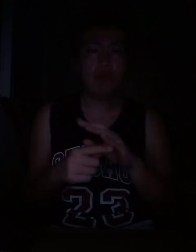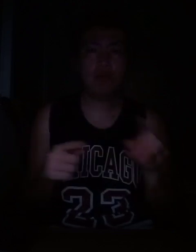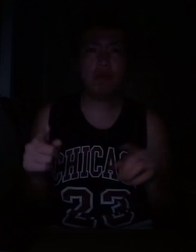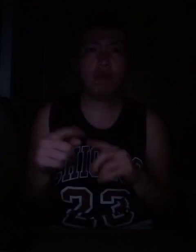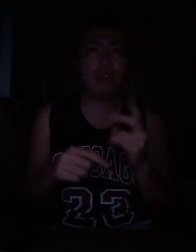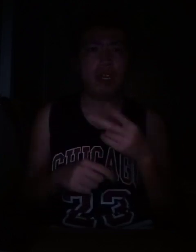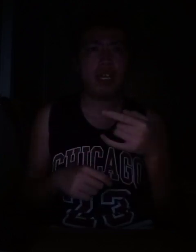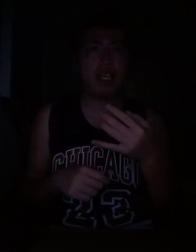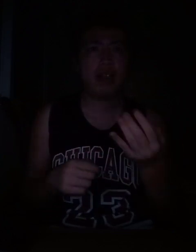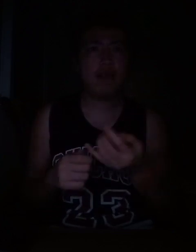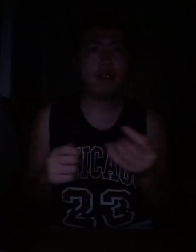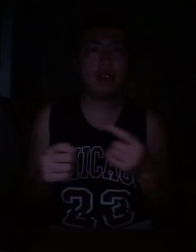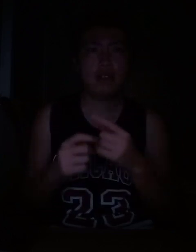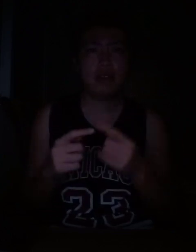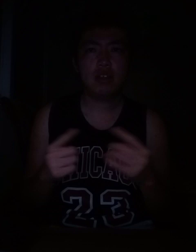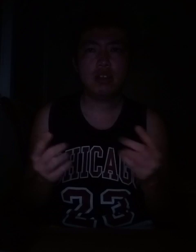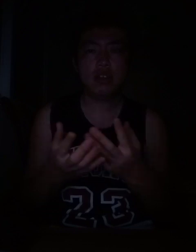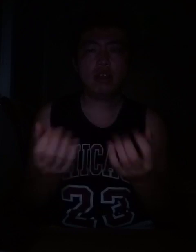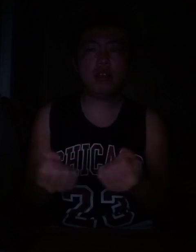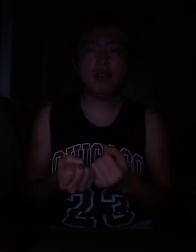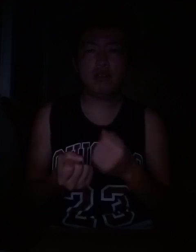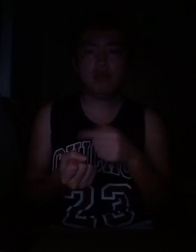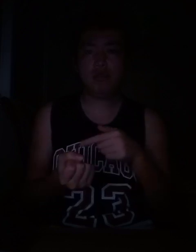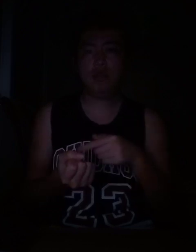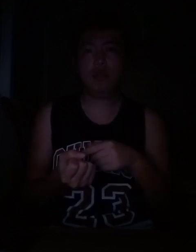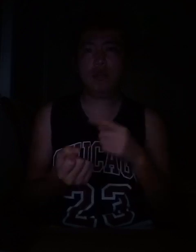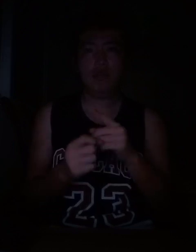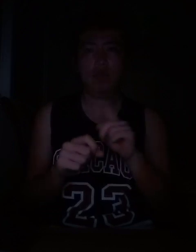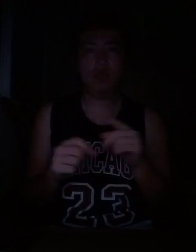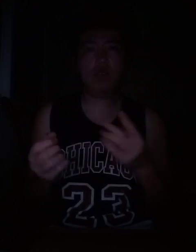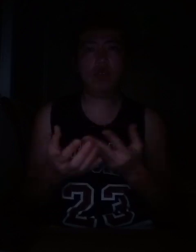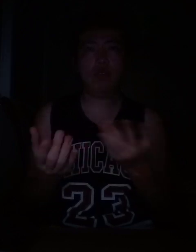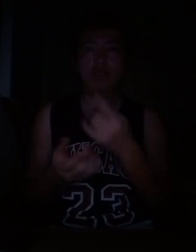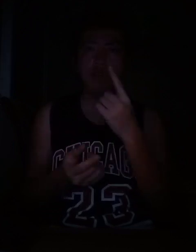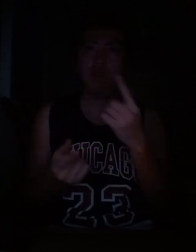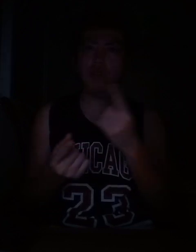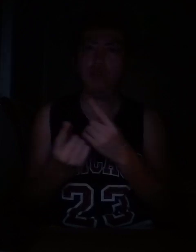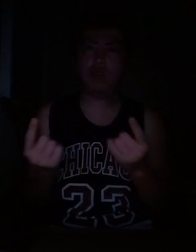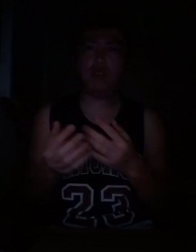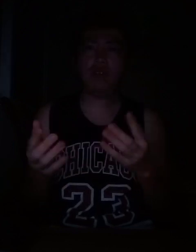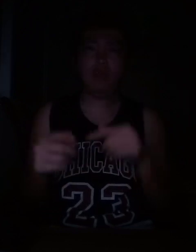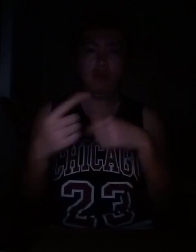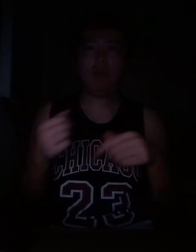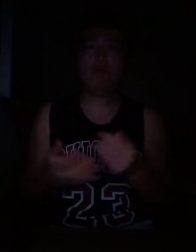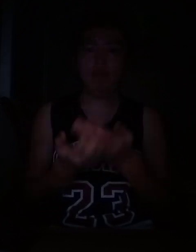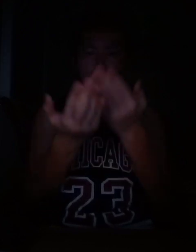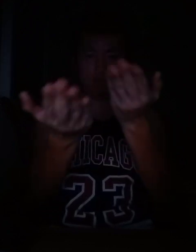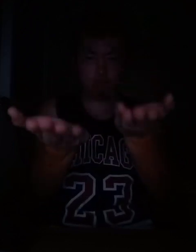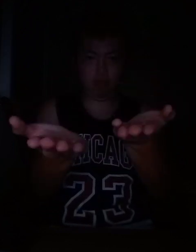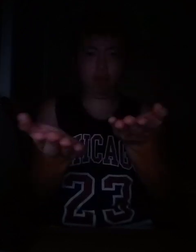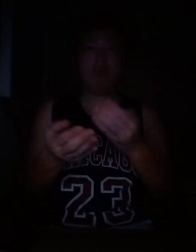루사, 산바가 그랬습니다. 이성훈 기자가 이번 태풍의 위력을 과거의 경우와 비교해봤습니다.